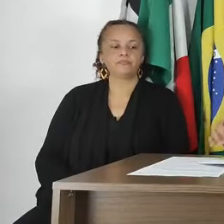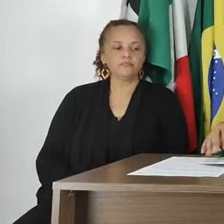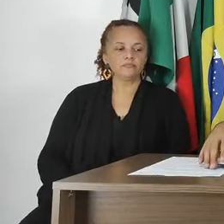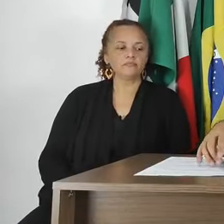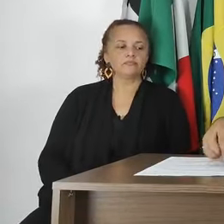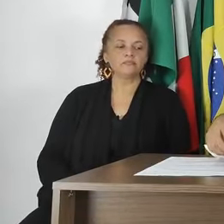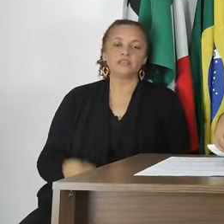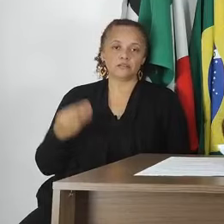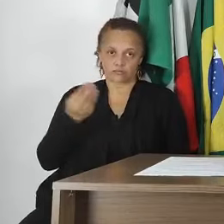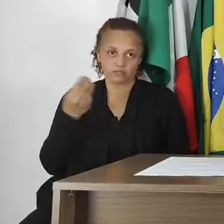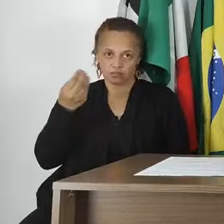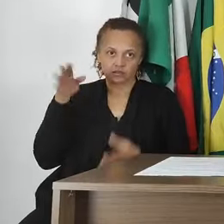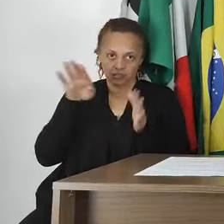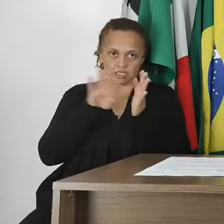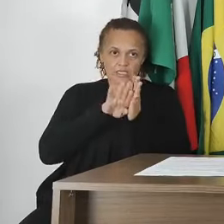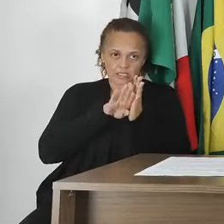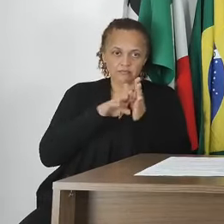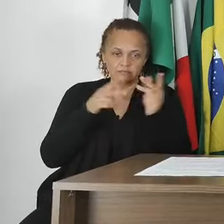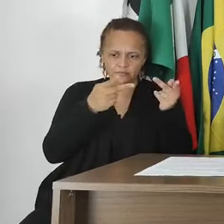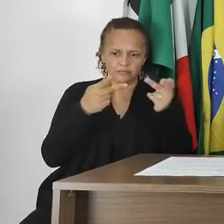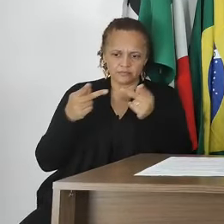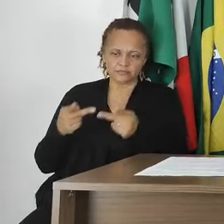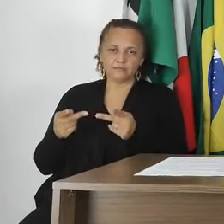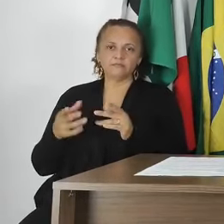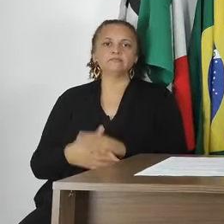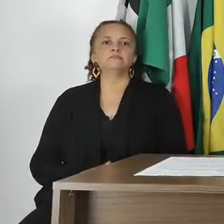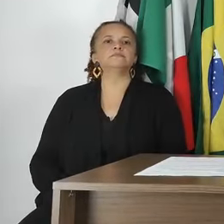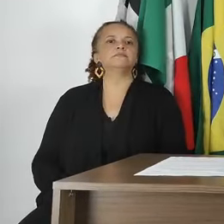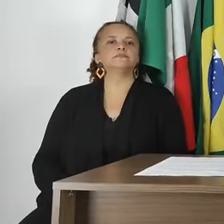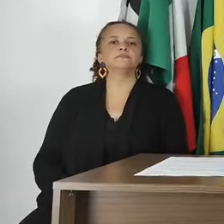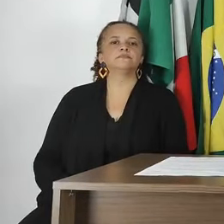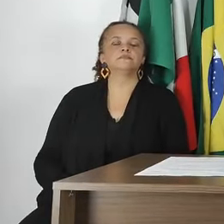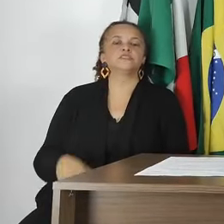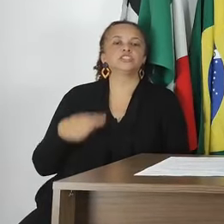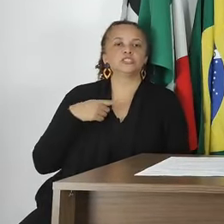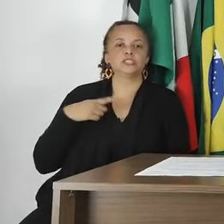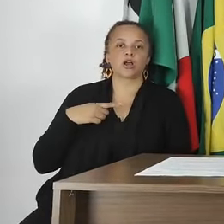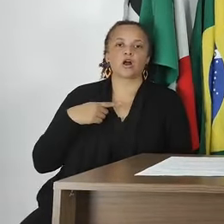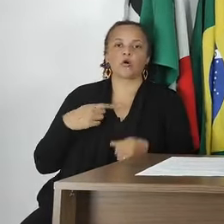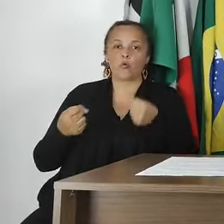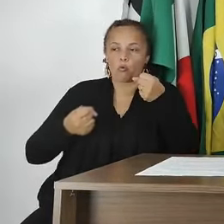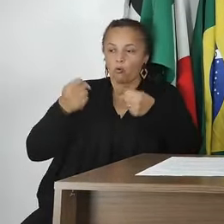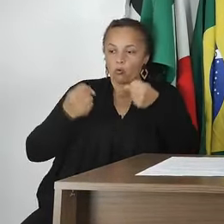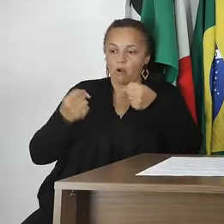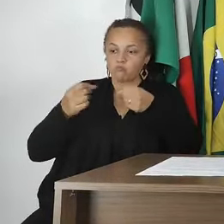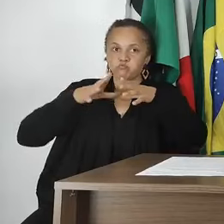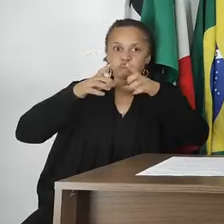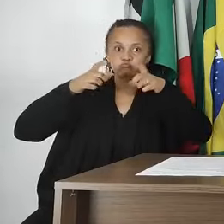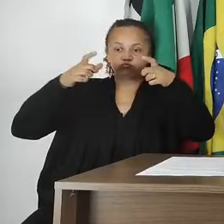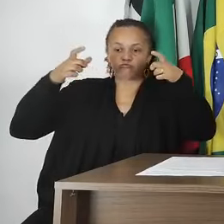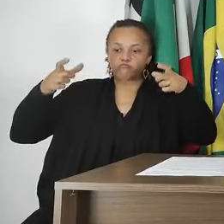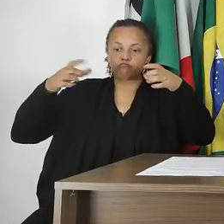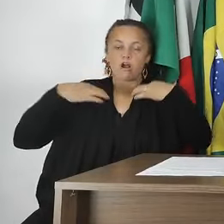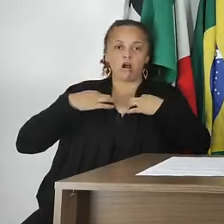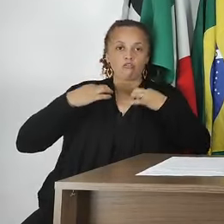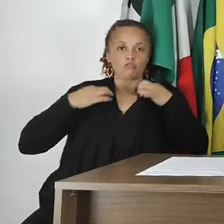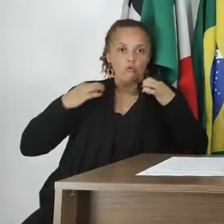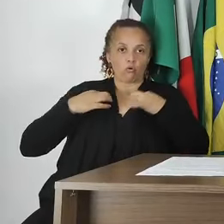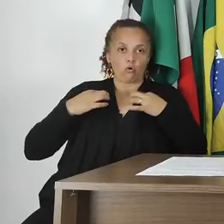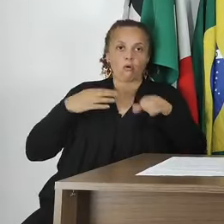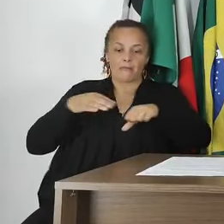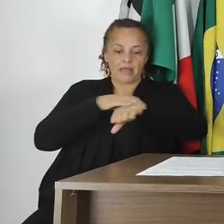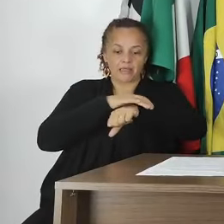ficamos impactados com a última visita, onde nós levamos uma Fiorino lotada de roupas